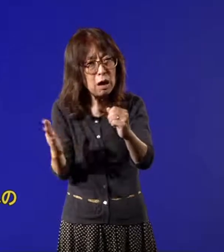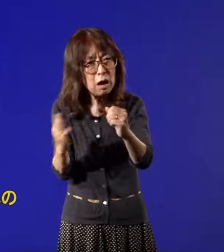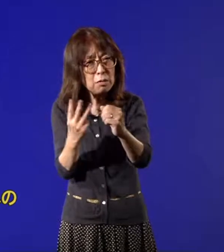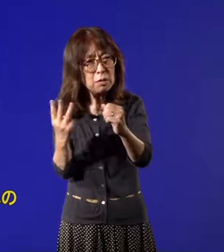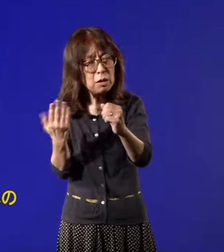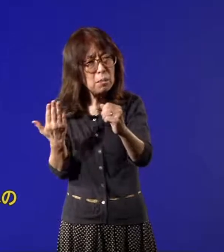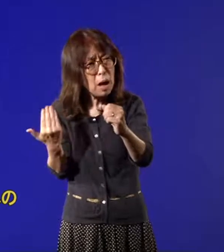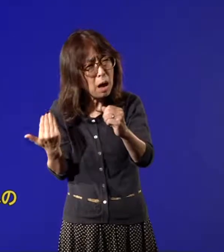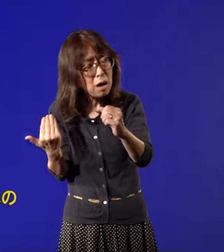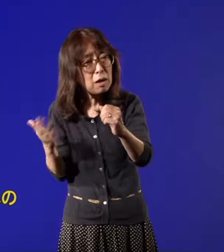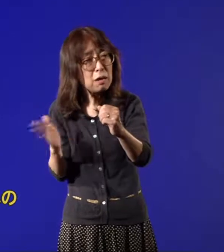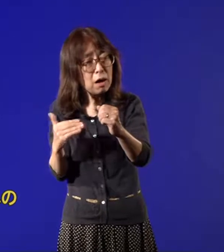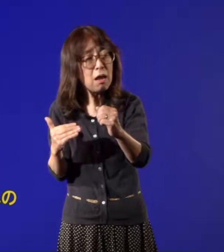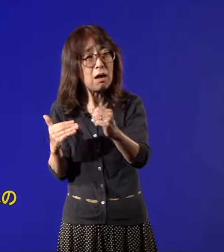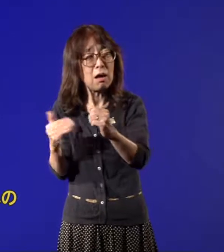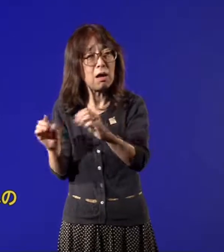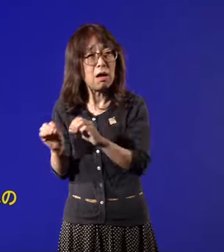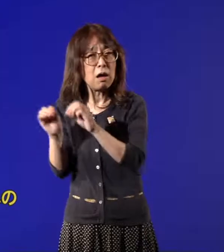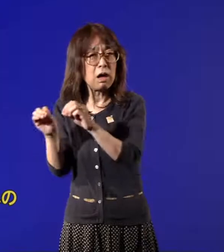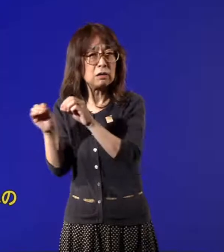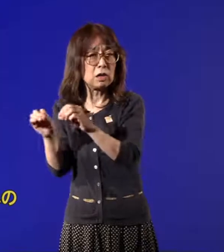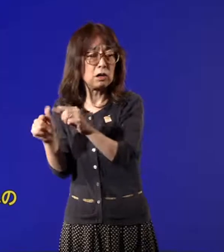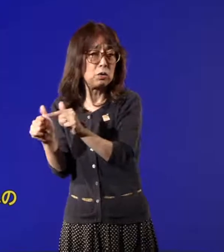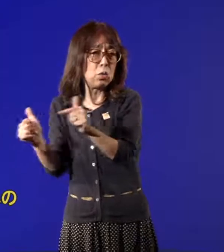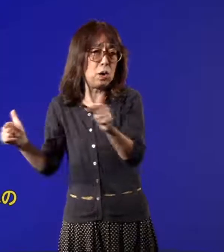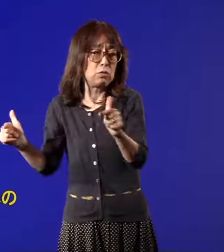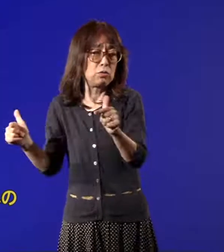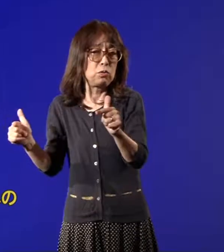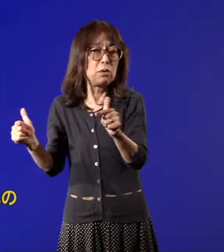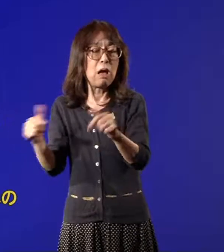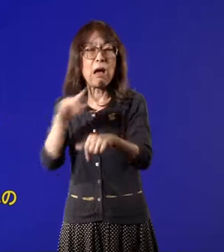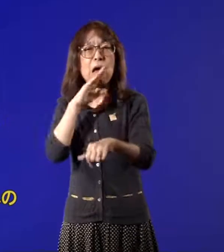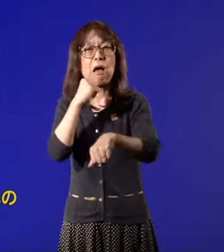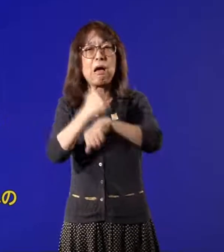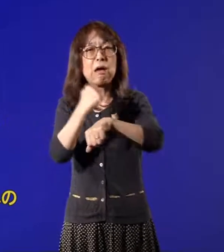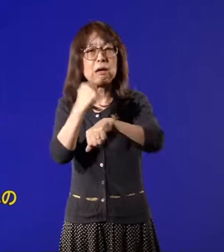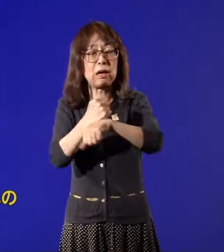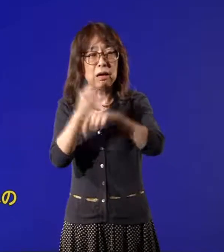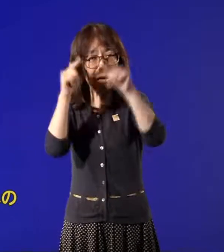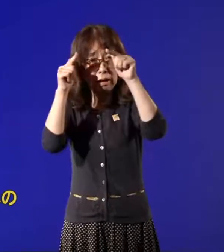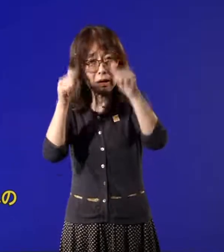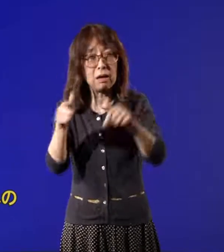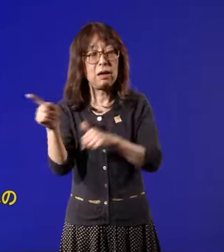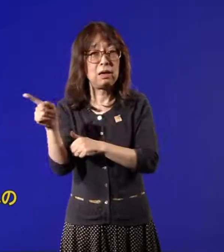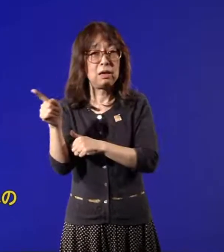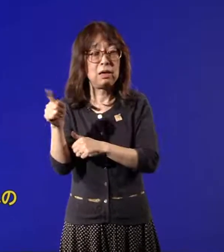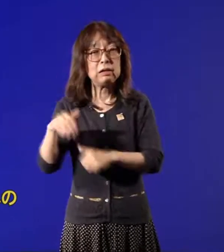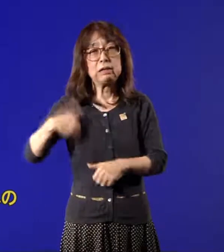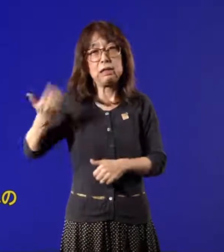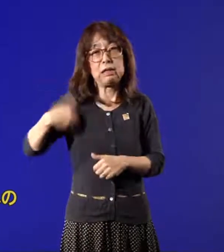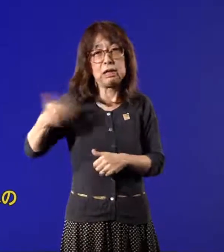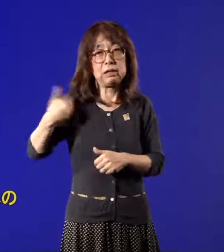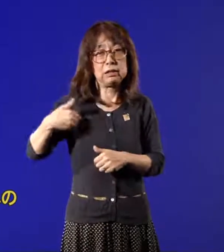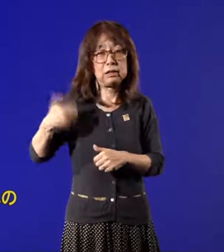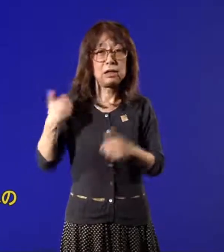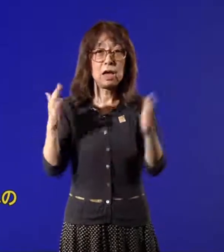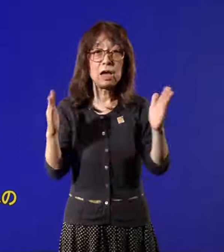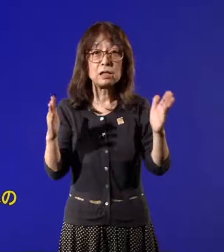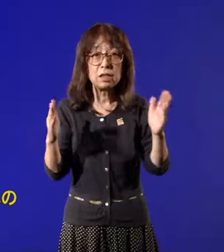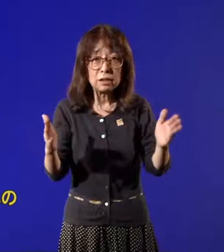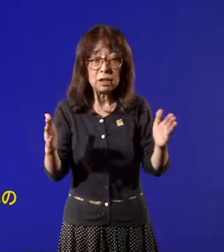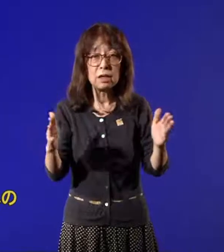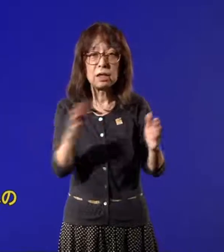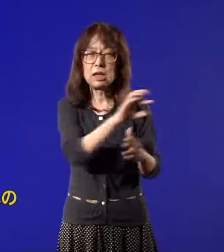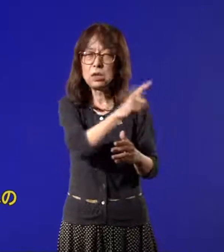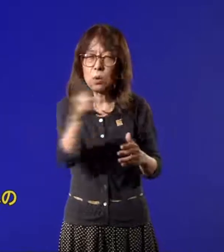げているというのがですね、一番厄介なところであります。そういう意味では知らず知らずのうちに、いろいろな場所でです